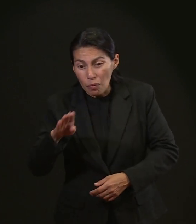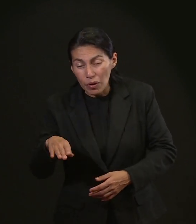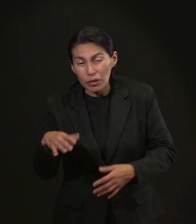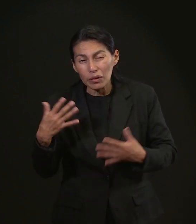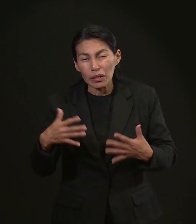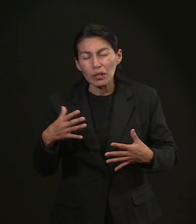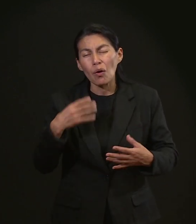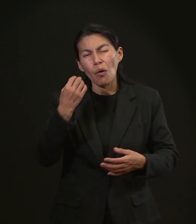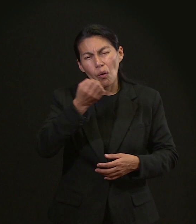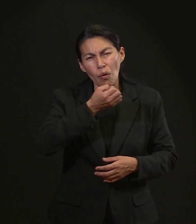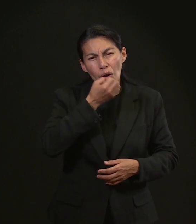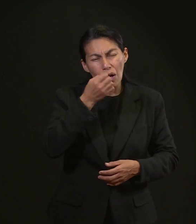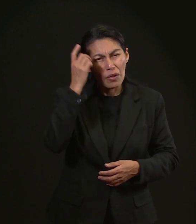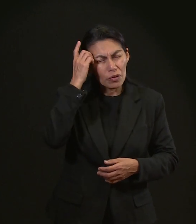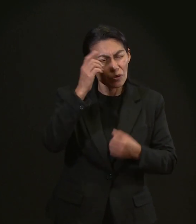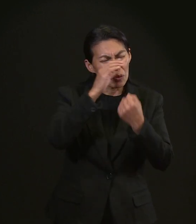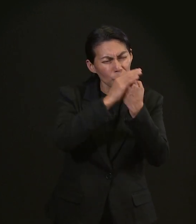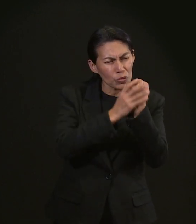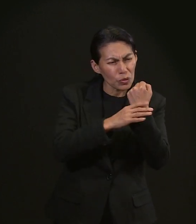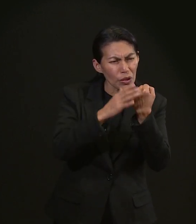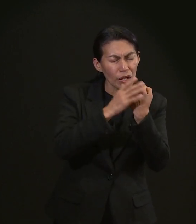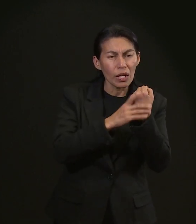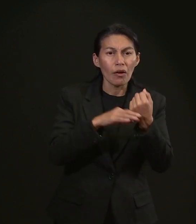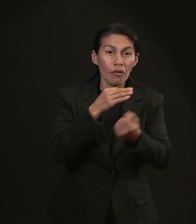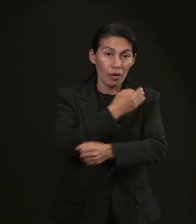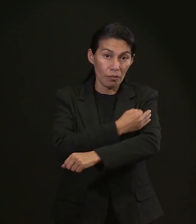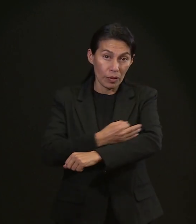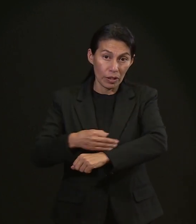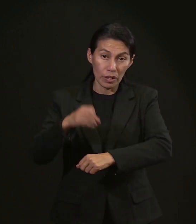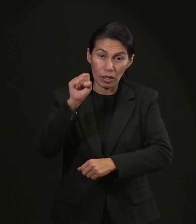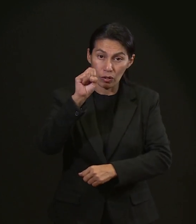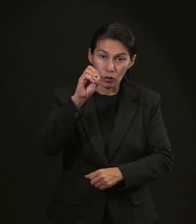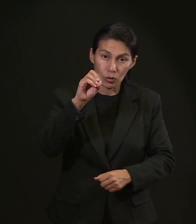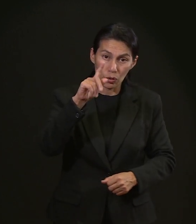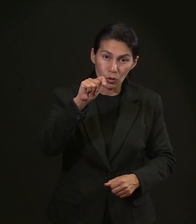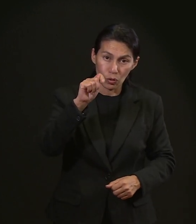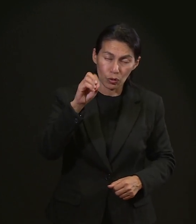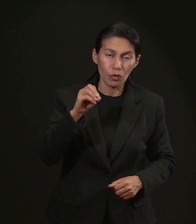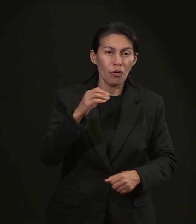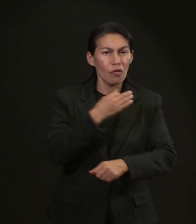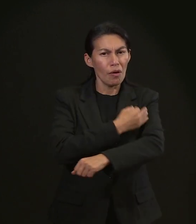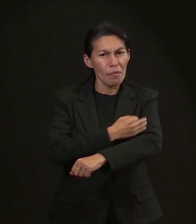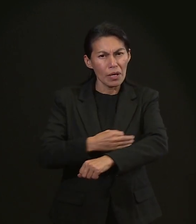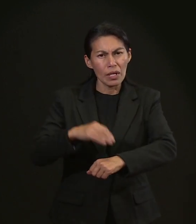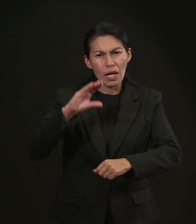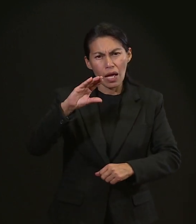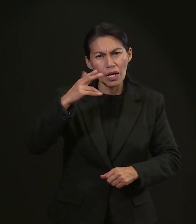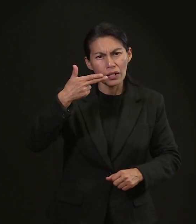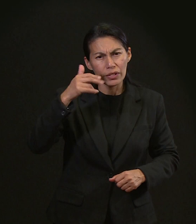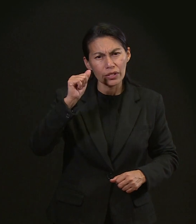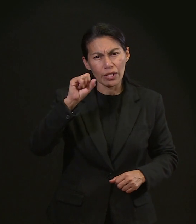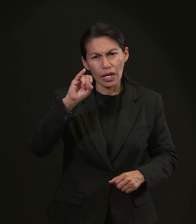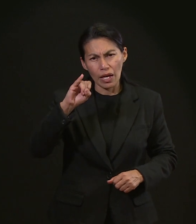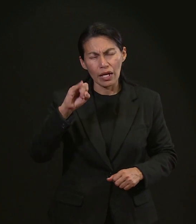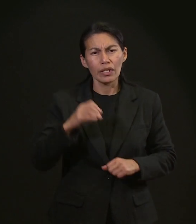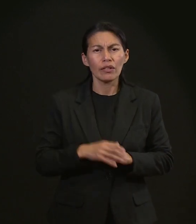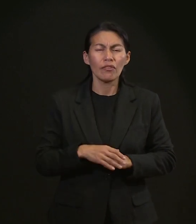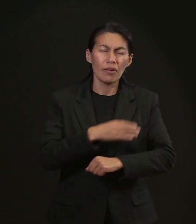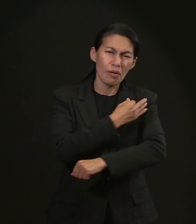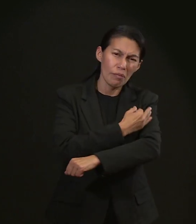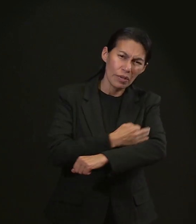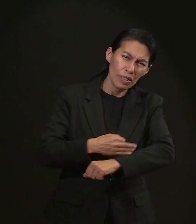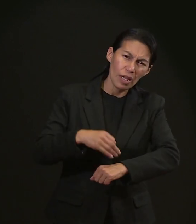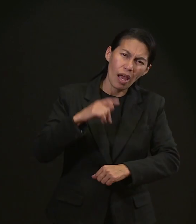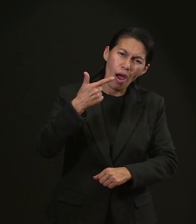por la familia soto por la familia díaz rayo por la familia martínez por la